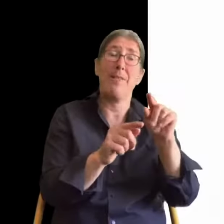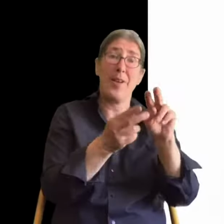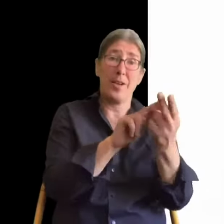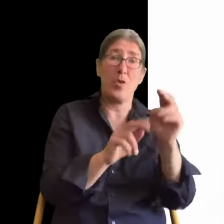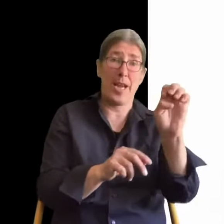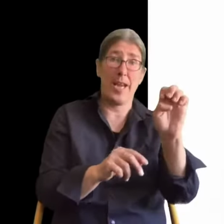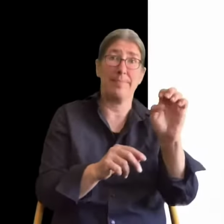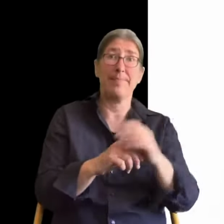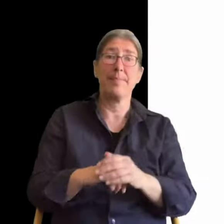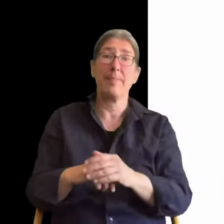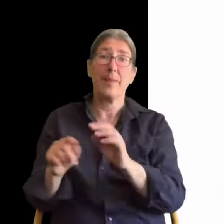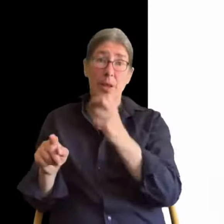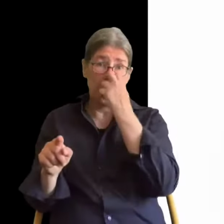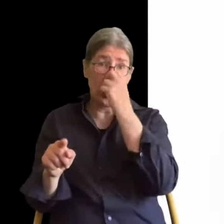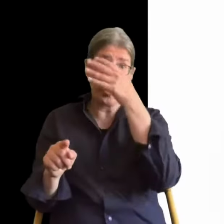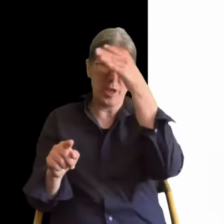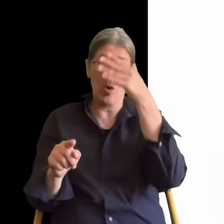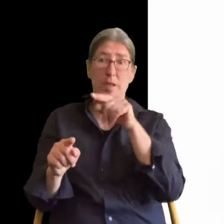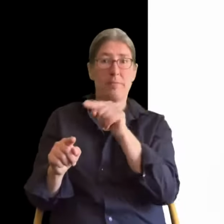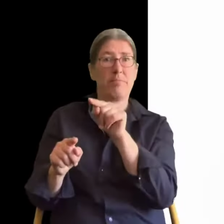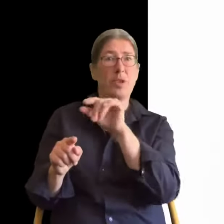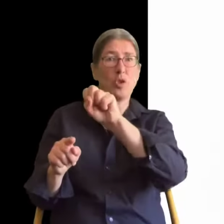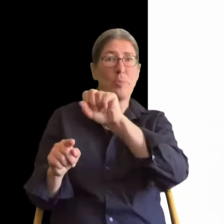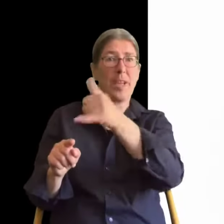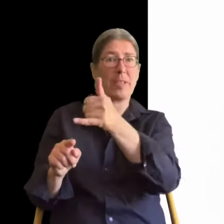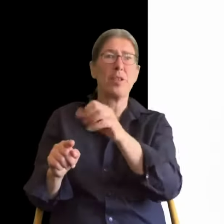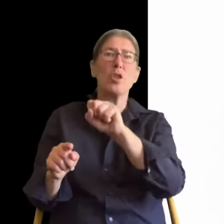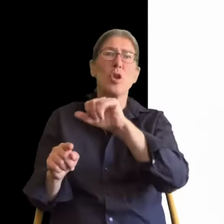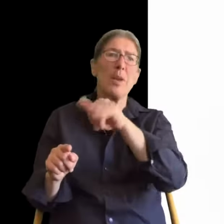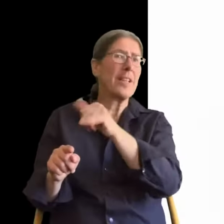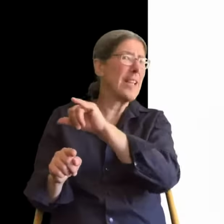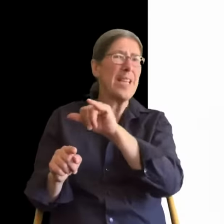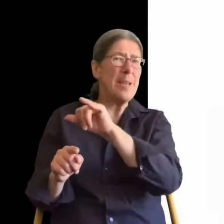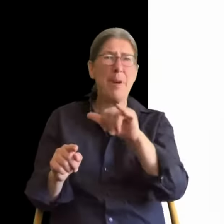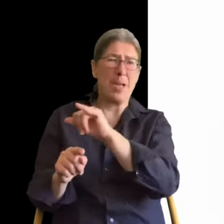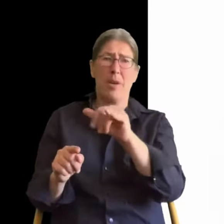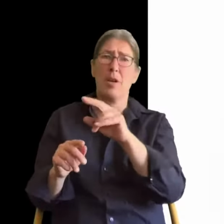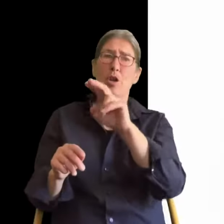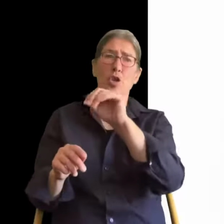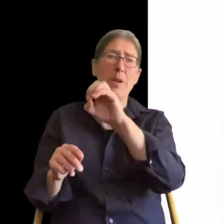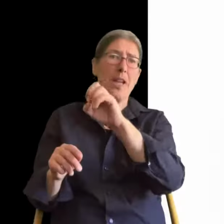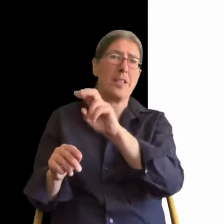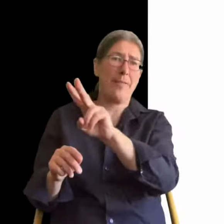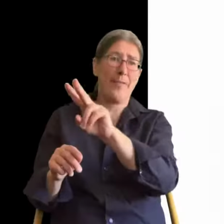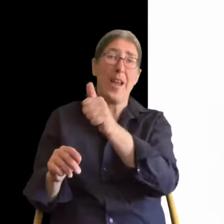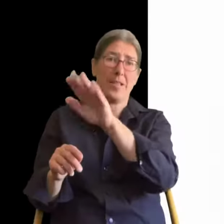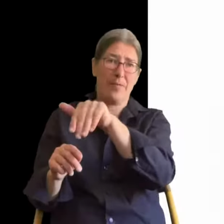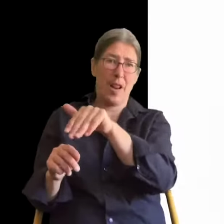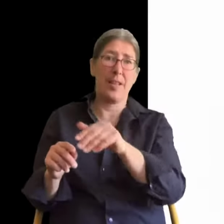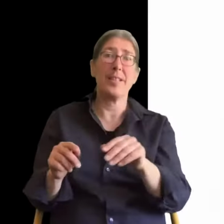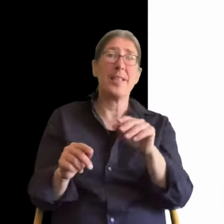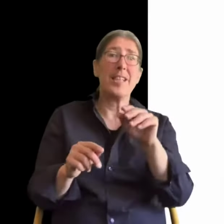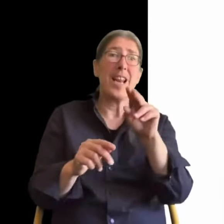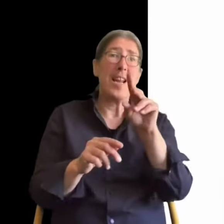neugierige Junge, das ist das Subjekt und Subjekte werden immer im Nominativ geschrieben, also im ersten Fall. Liest ist das Verb,